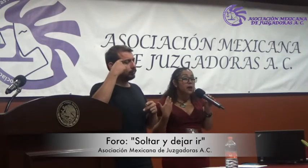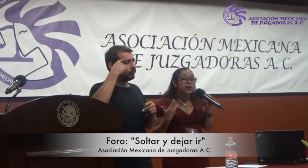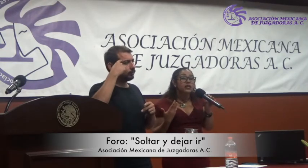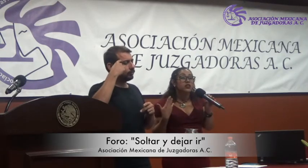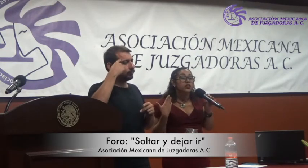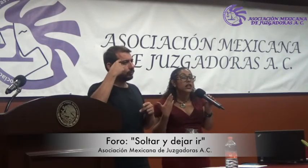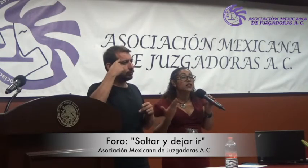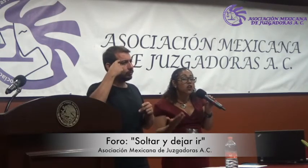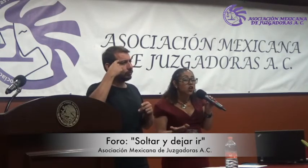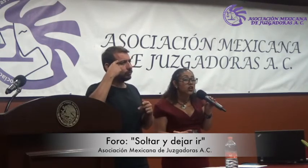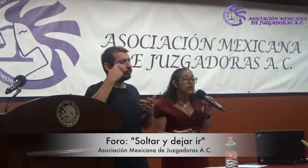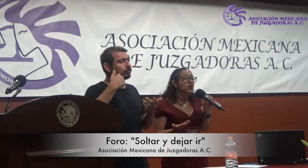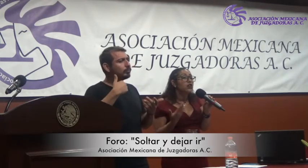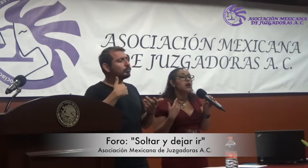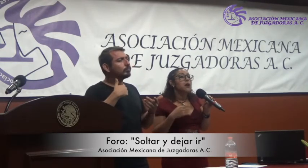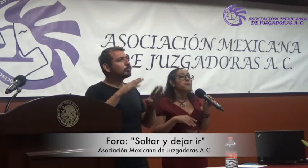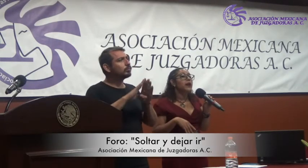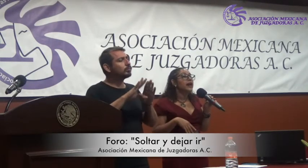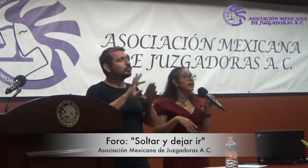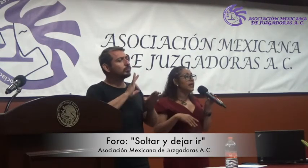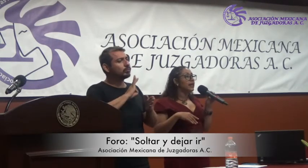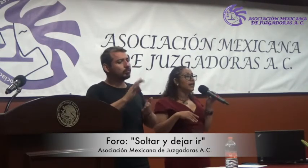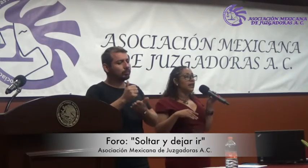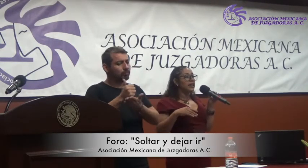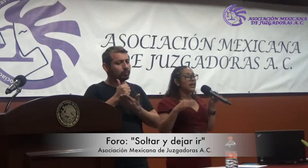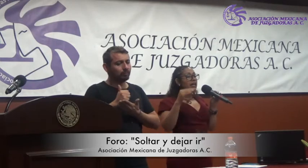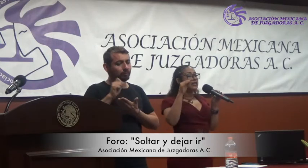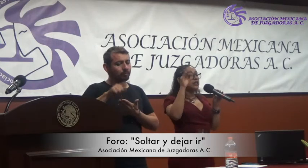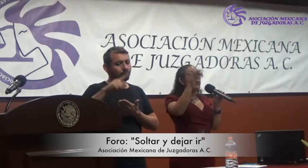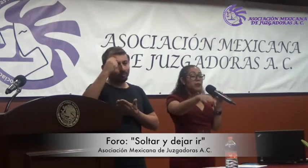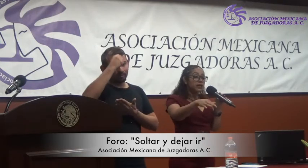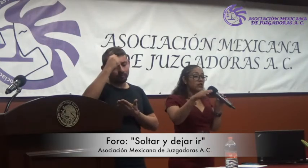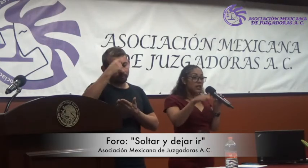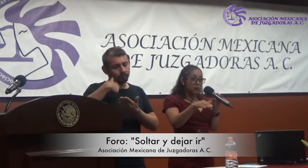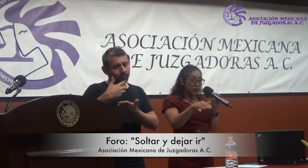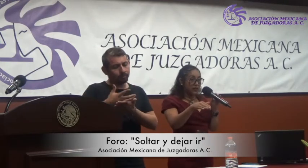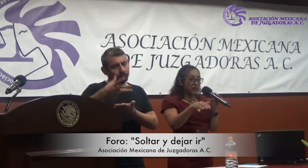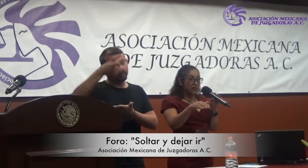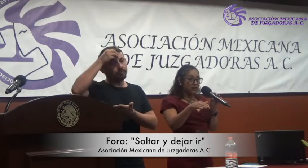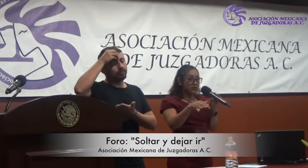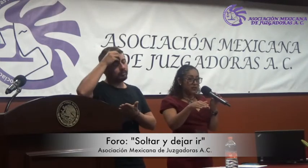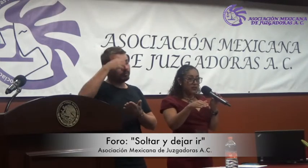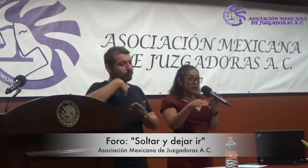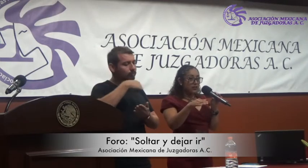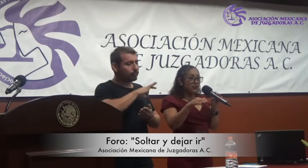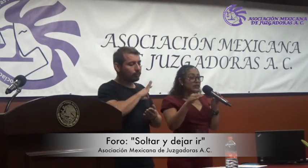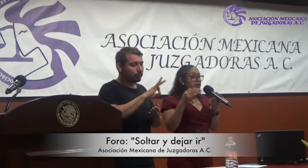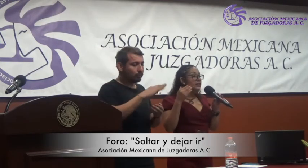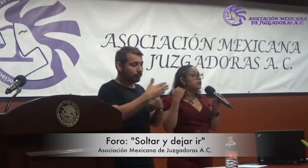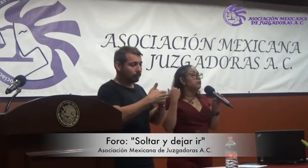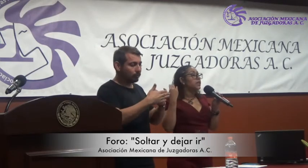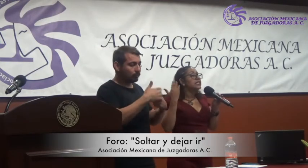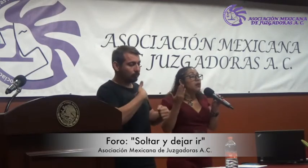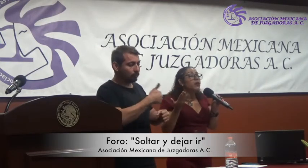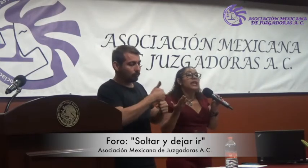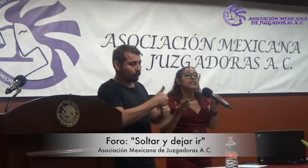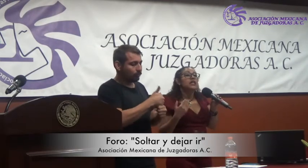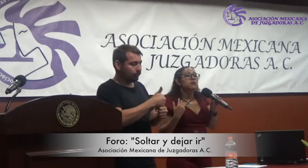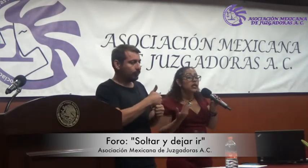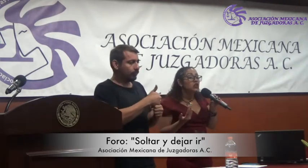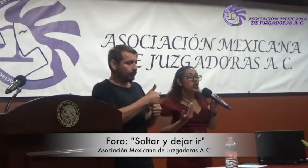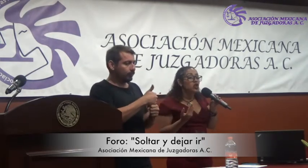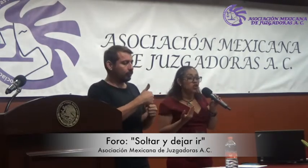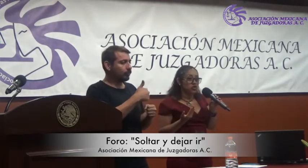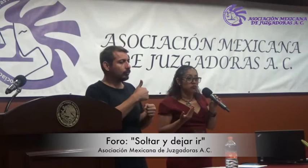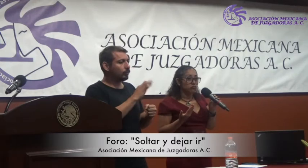de acompañamiento tanatológico, para que ese momento de la pérdida quizá pueda